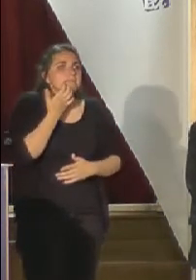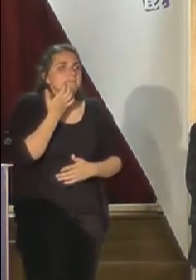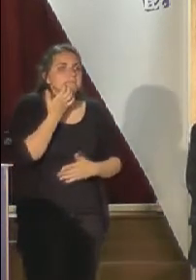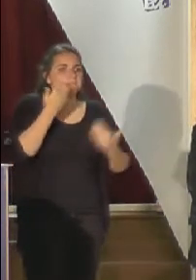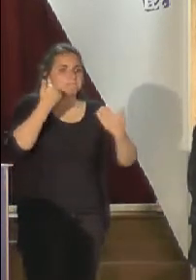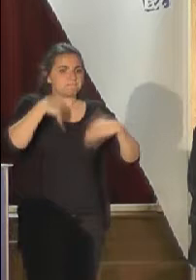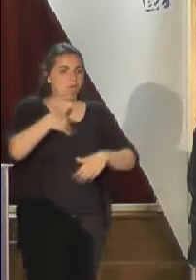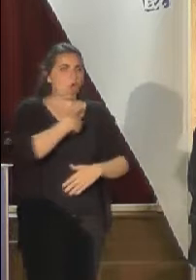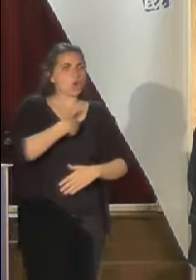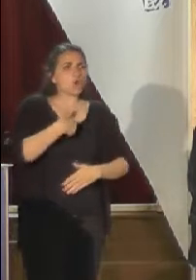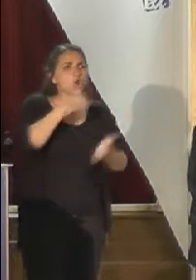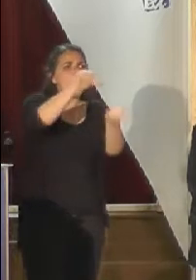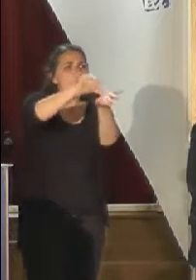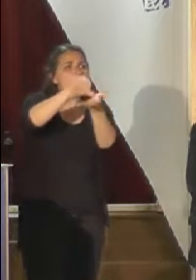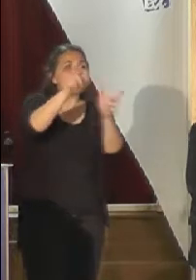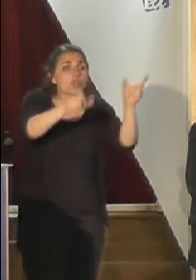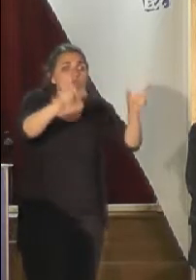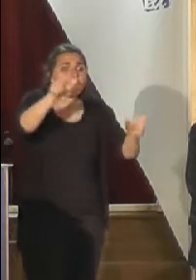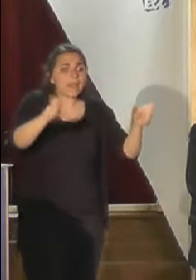exixe